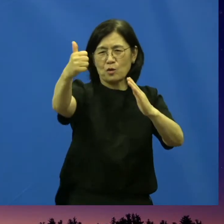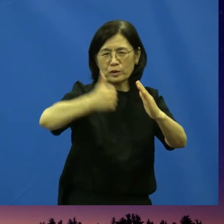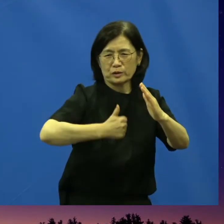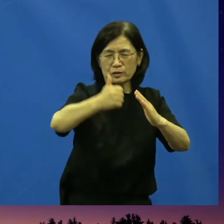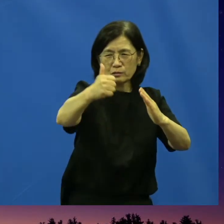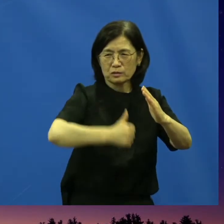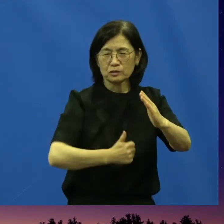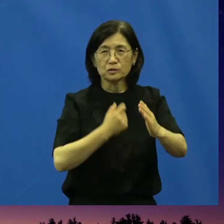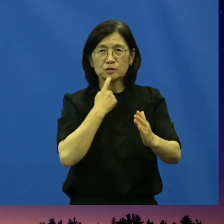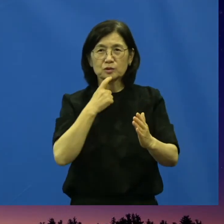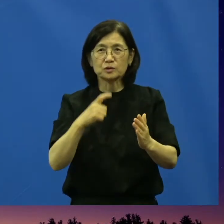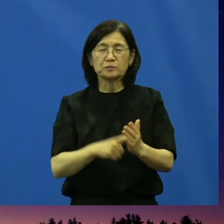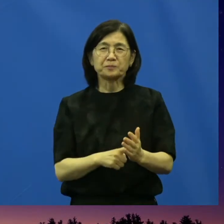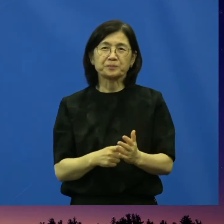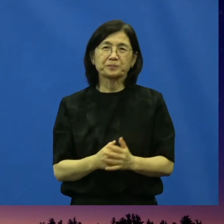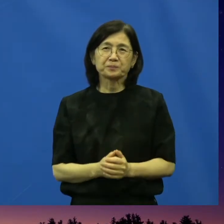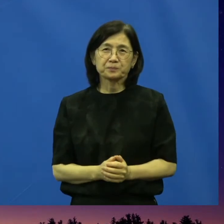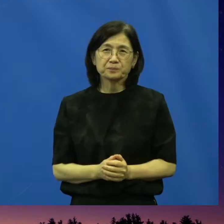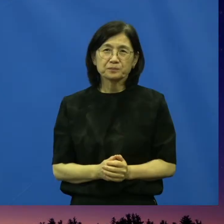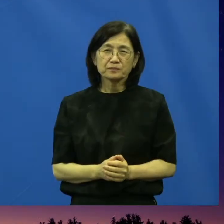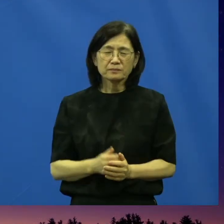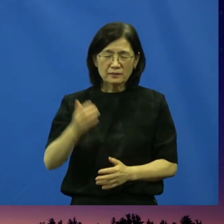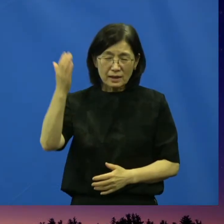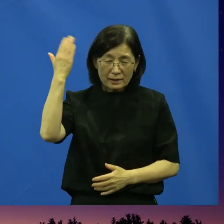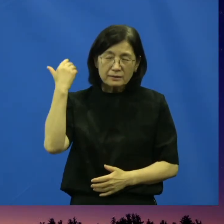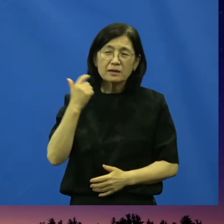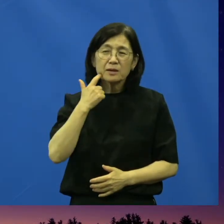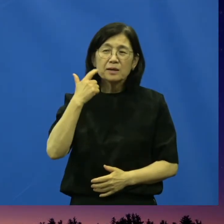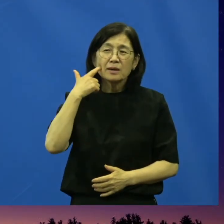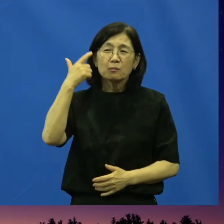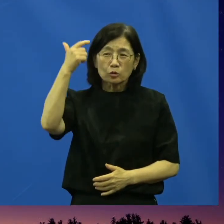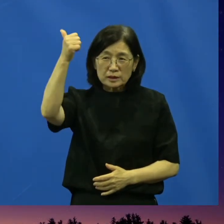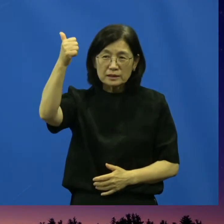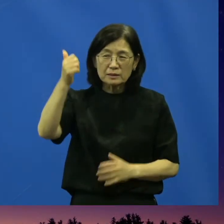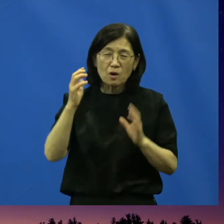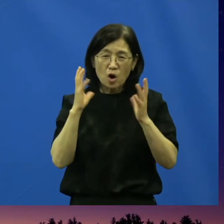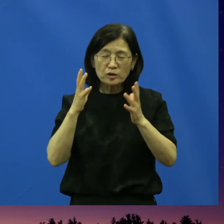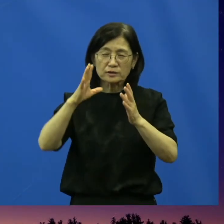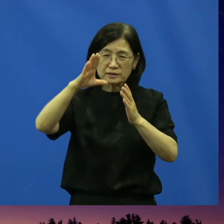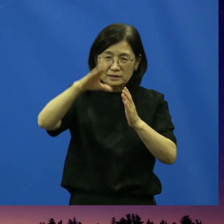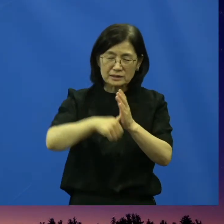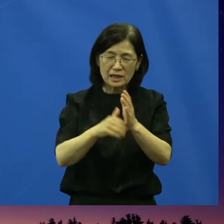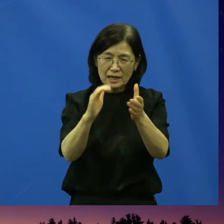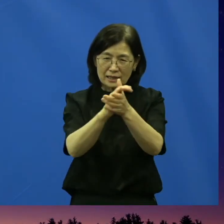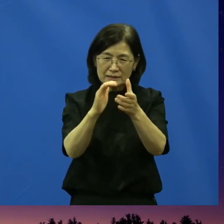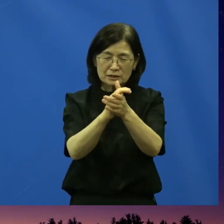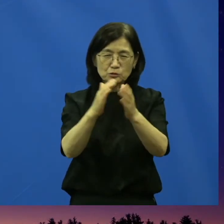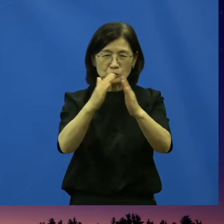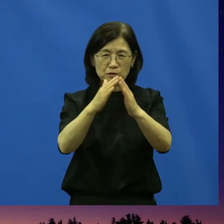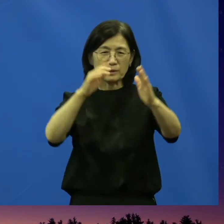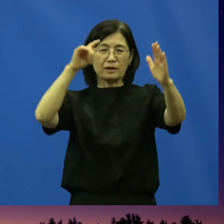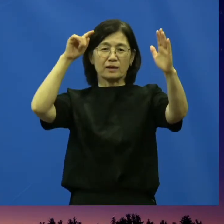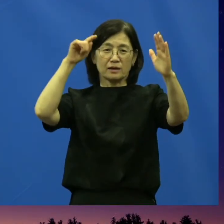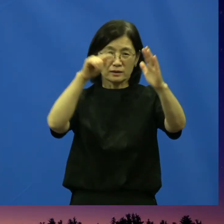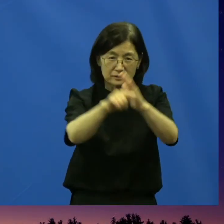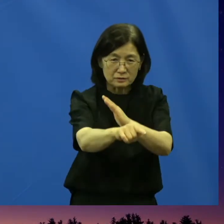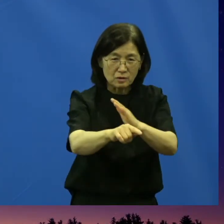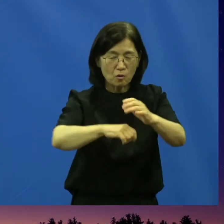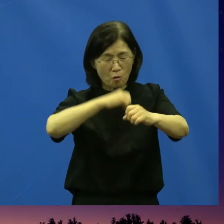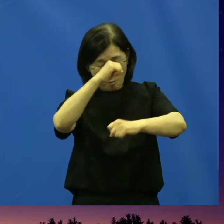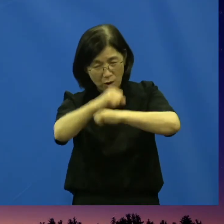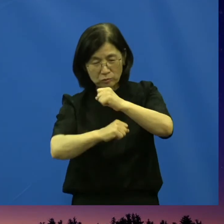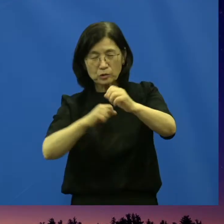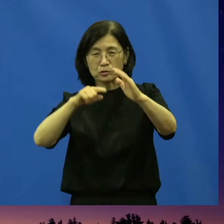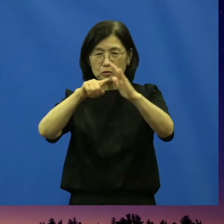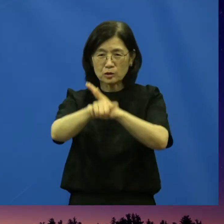뭐 친구들 집이나 이런 데가 늘 뭐 열려 있어요. 열려 있고 뭐 집에 언제든지 들어갔다가 밥 얻어 먹고 오고 막 이런 거예요.